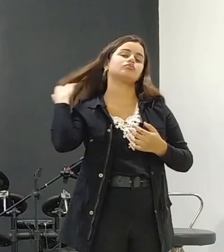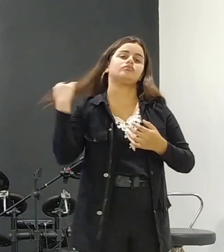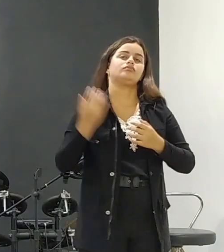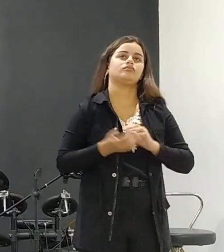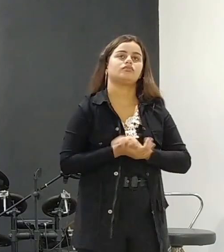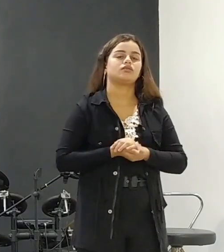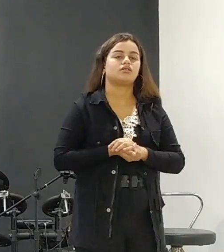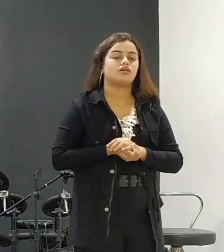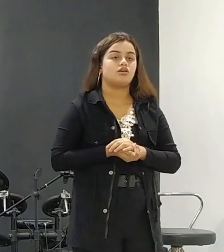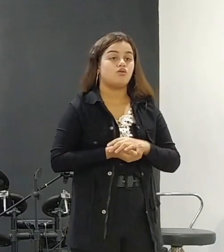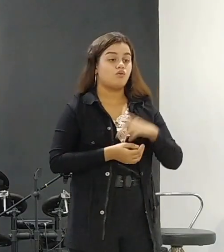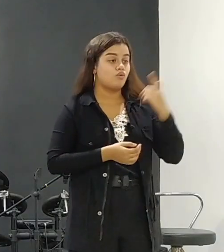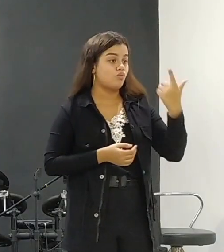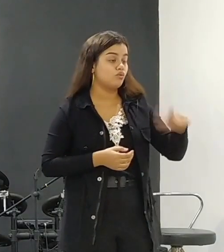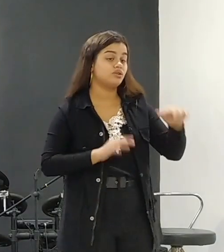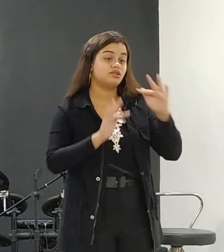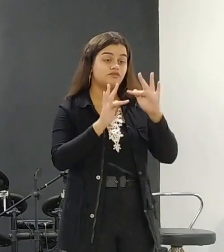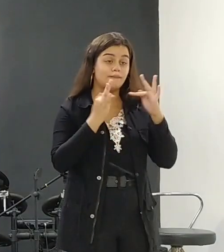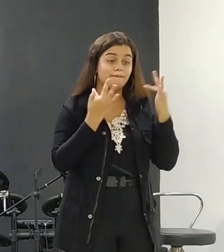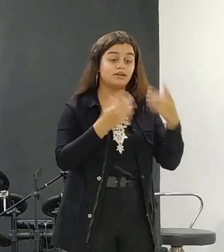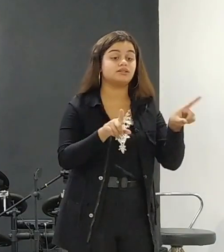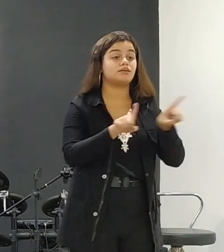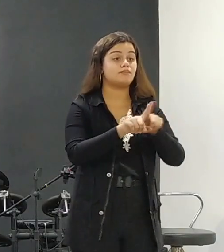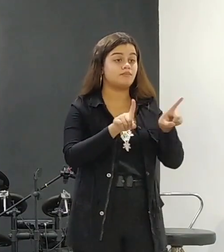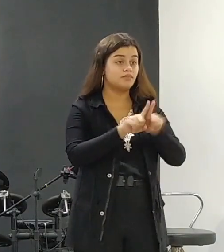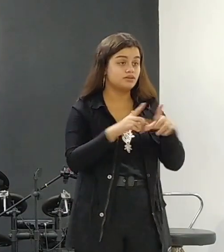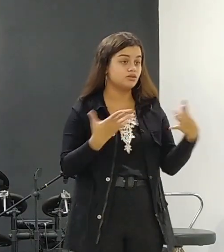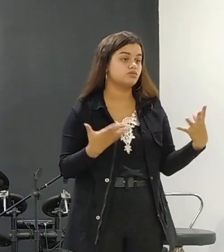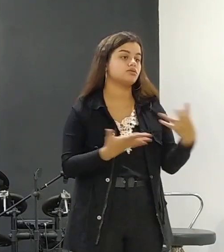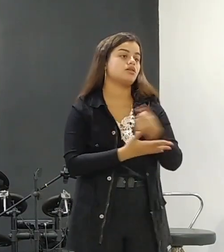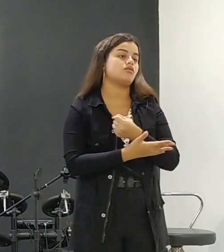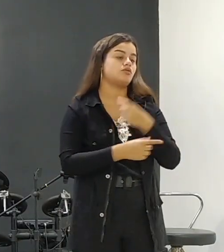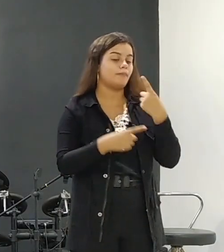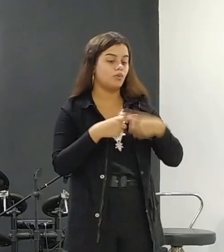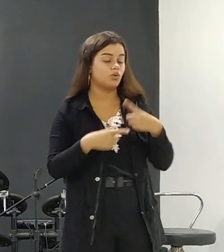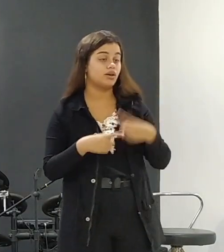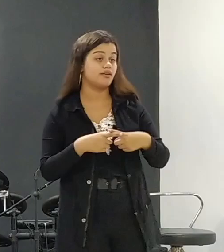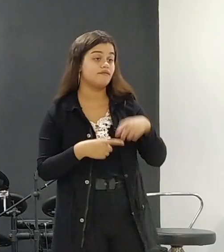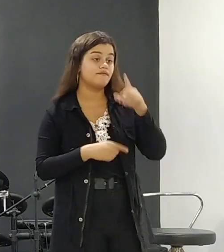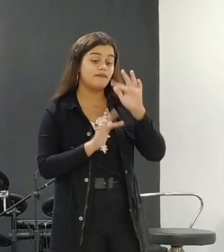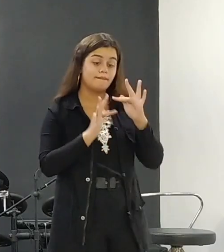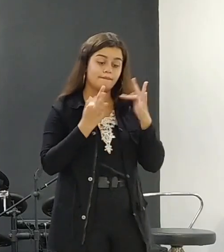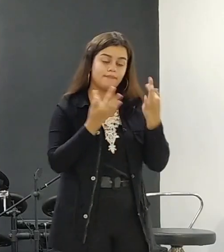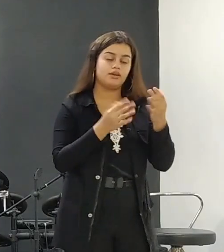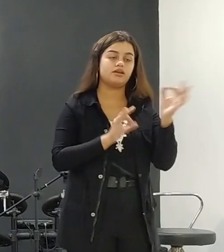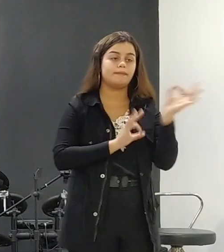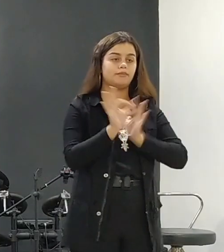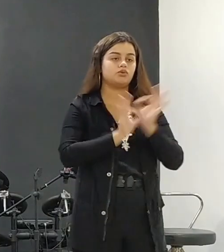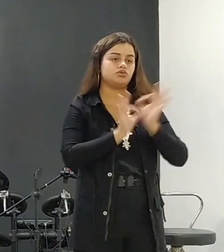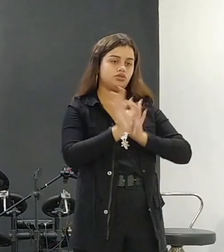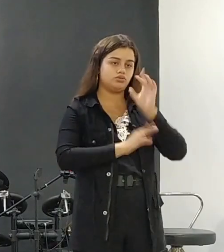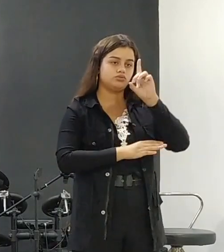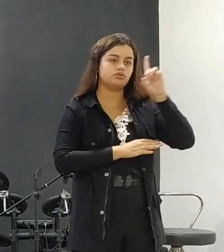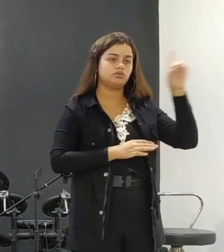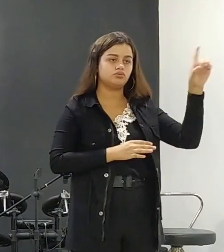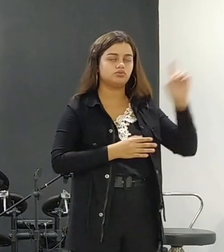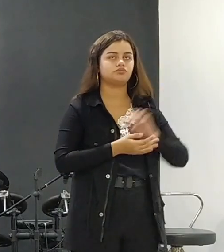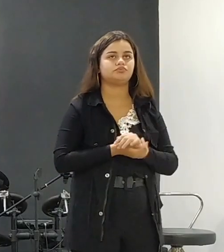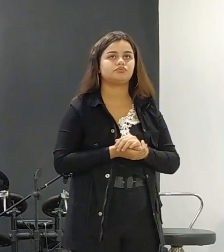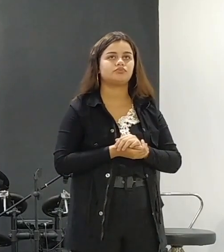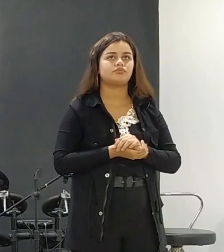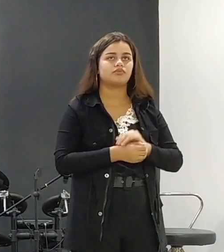família, muitas outras famílias serão alcançadas, porque a família é projeto de Deus.